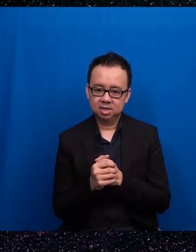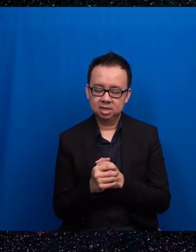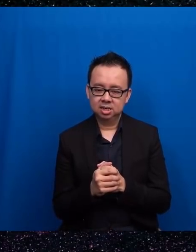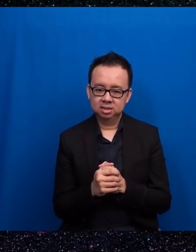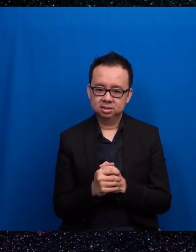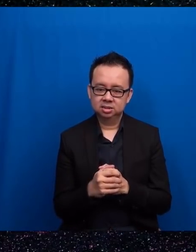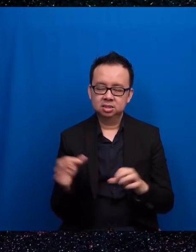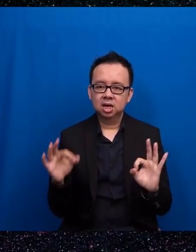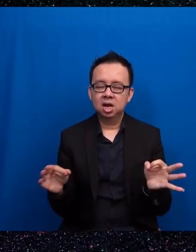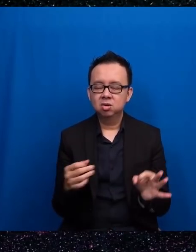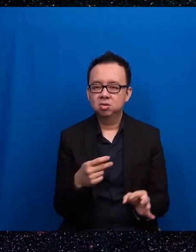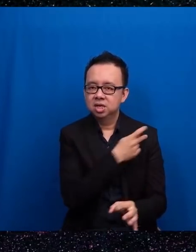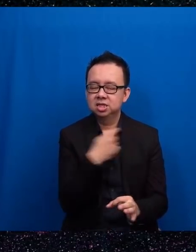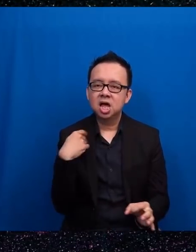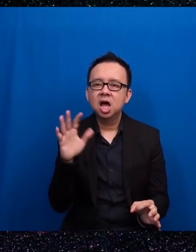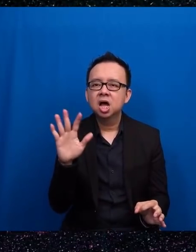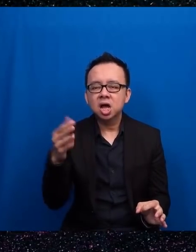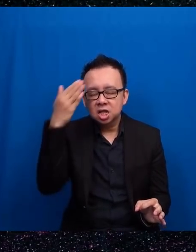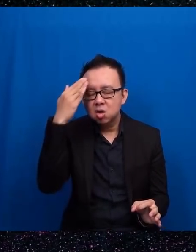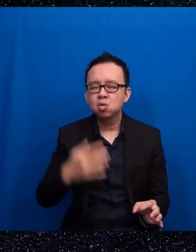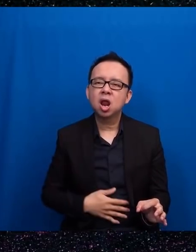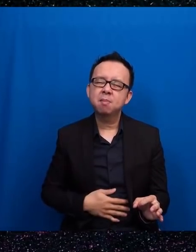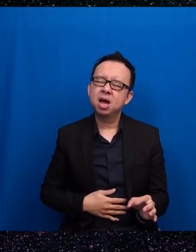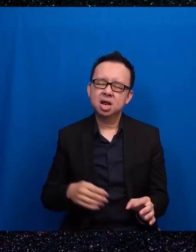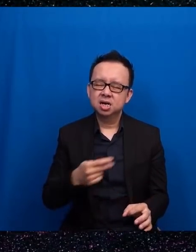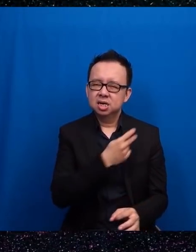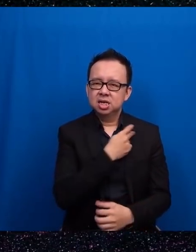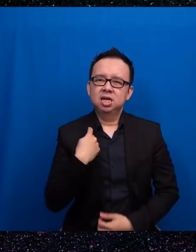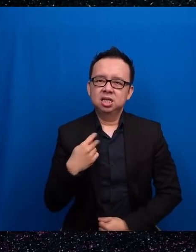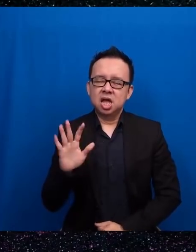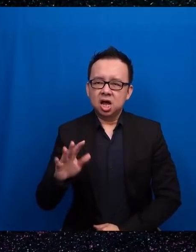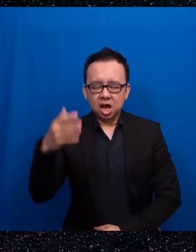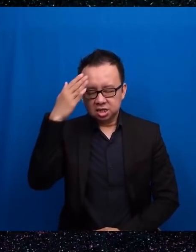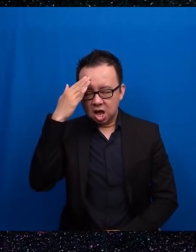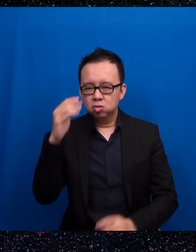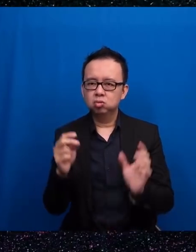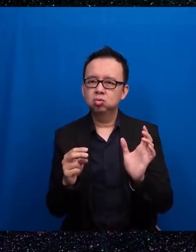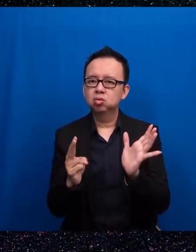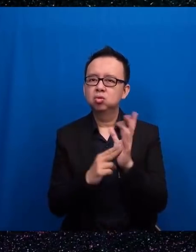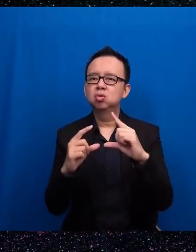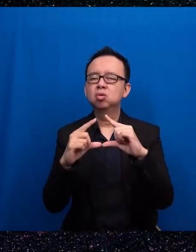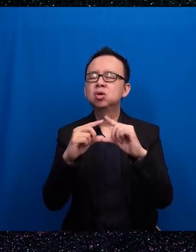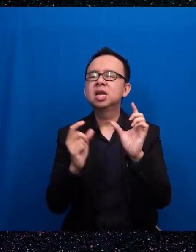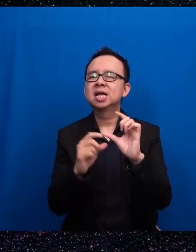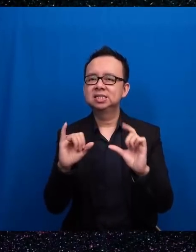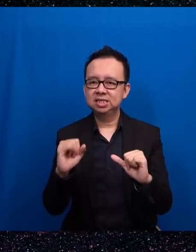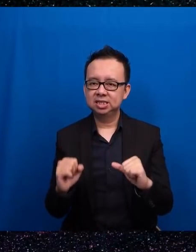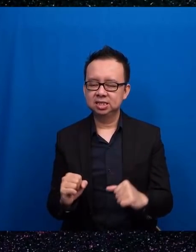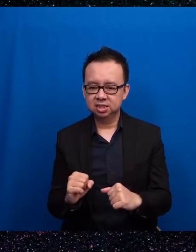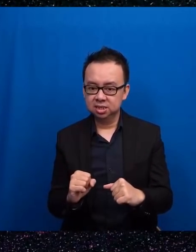Kalau kita nggak tahu kelaparan, kita nggak bisa menghargai nasi. Nasinya masaknya kurang lama, masih agak ada